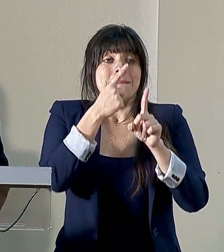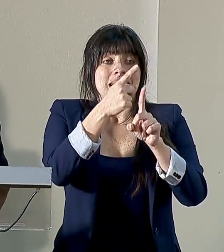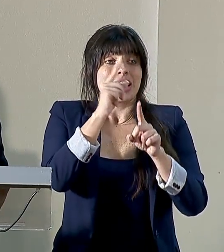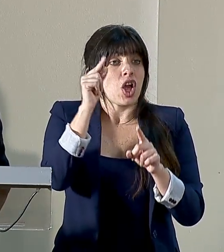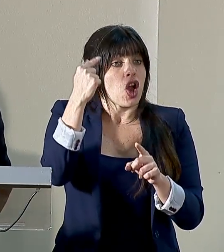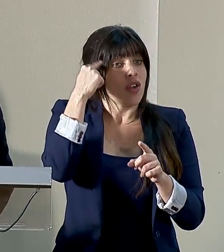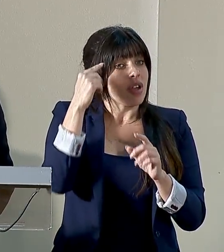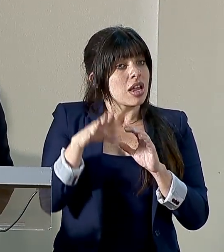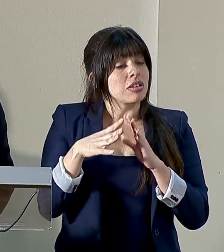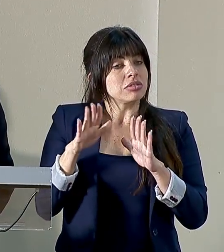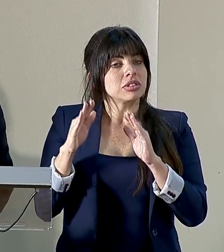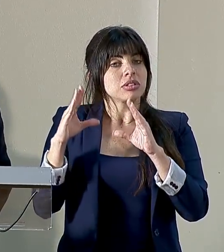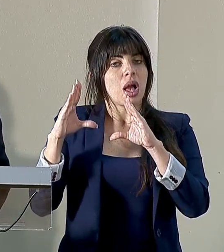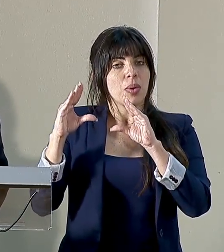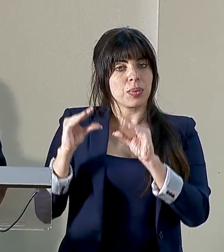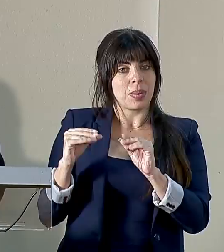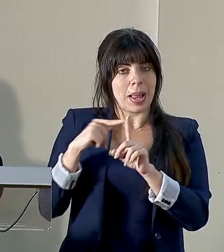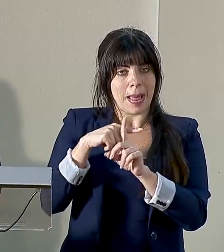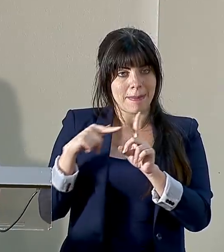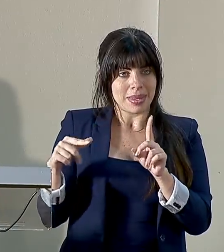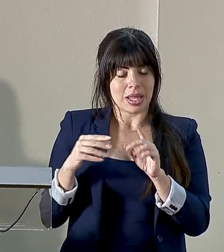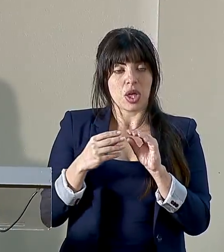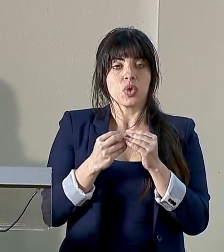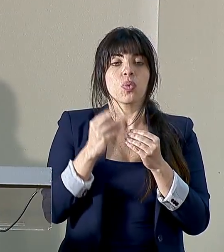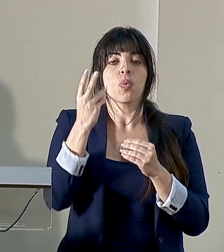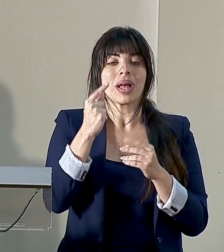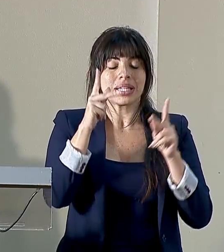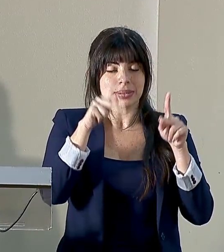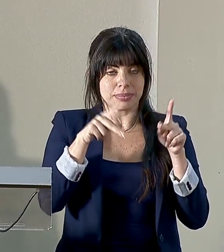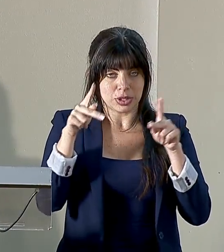el gobierno haber bajado en la mitad el número de